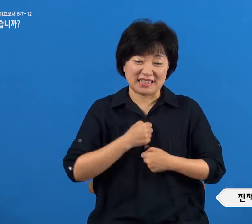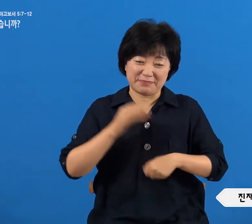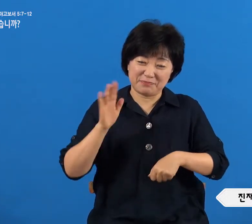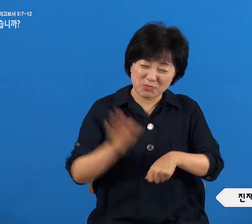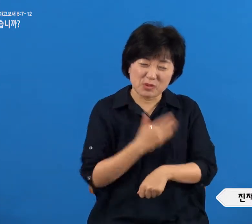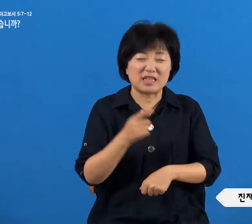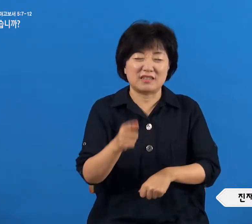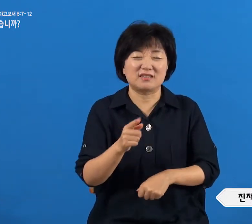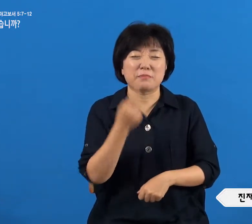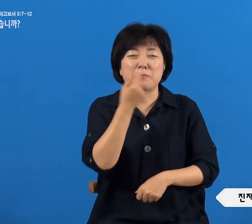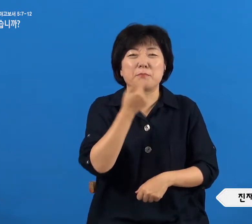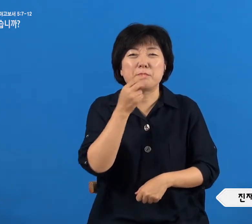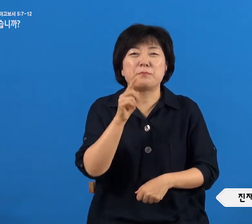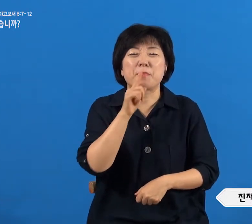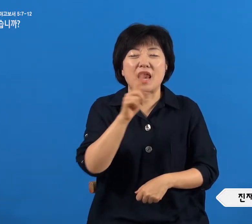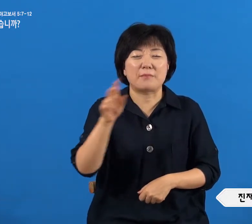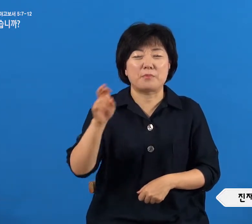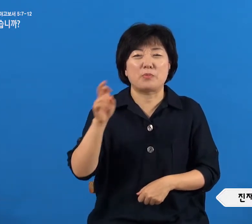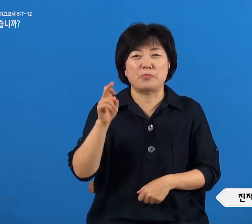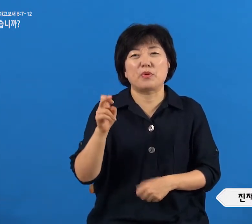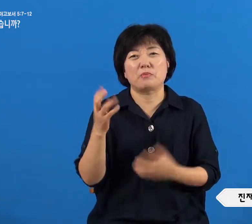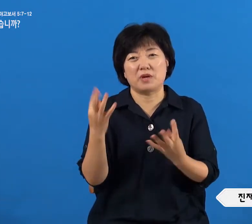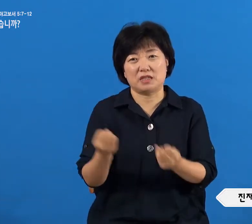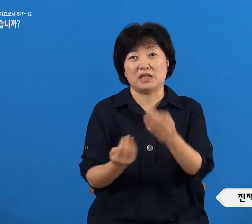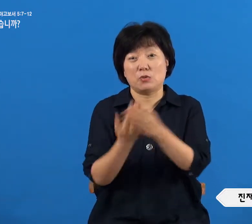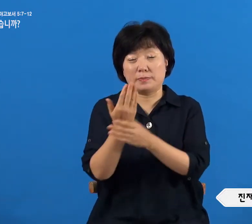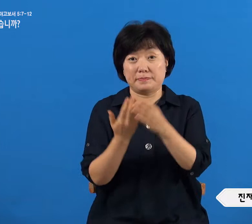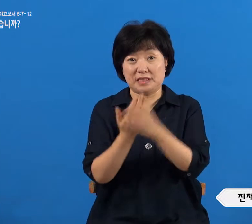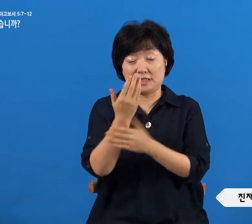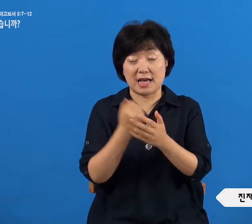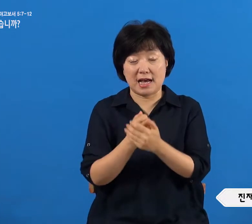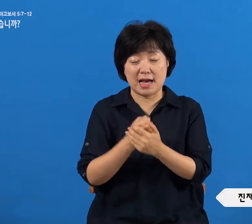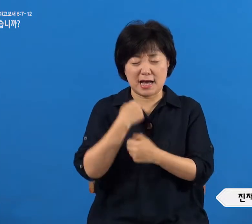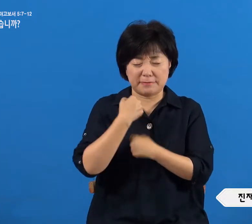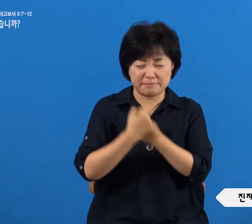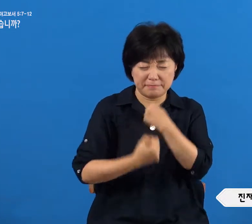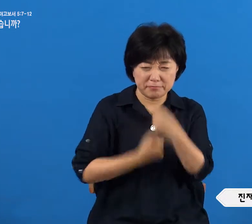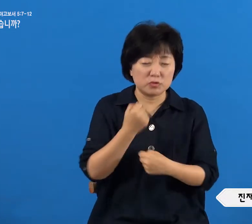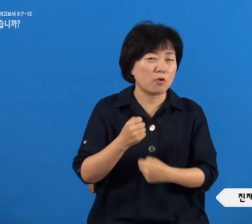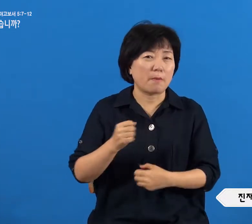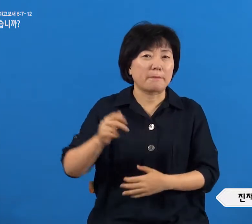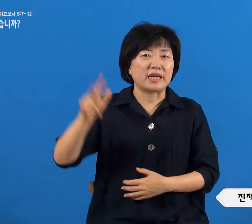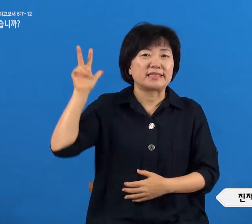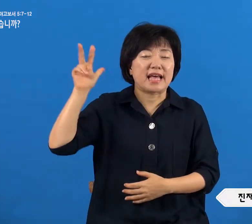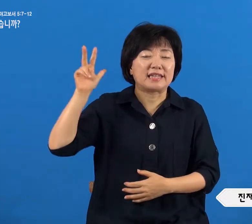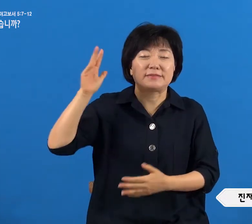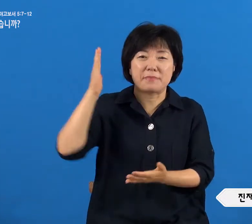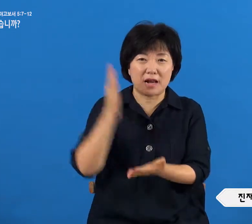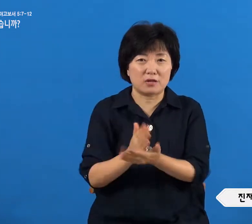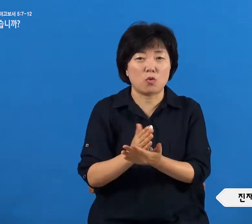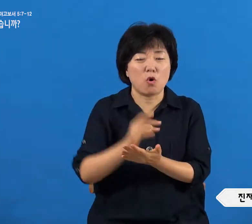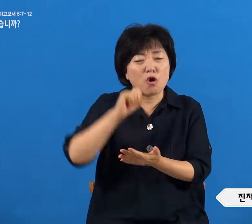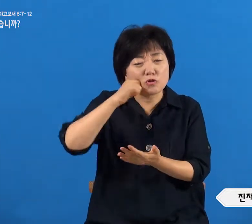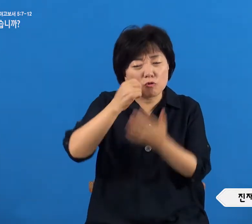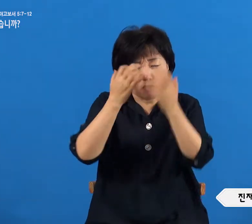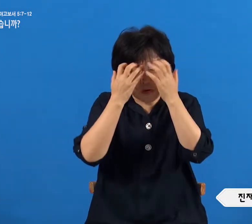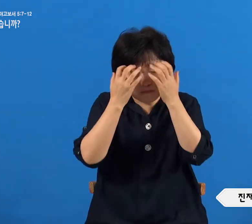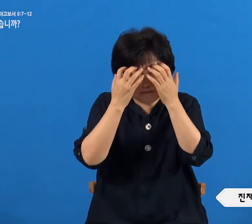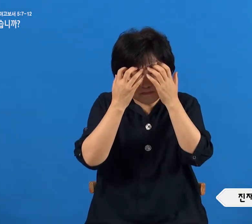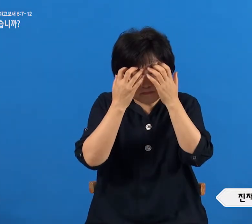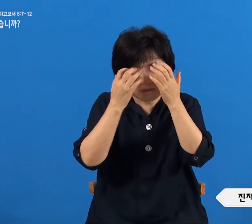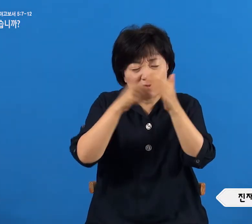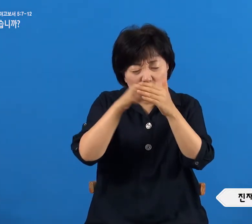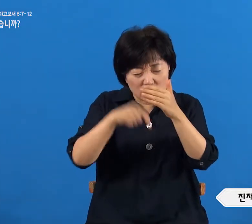나오게 됩니다. 성경은 말씀합니다. 함부로 맹세하지 말고 어렵고 힘든 고난의